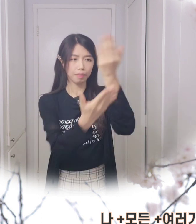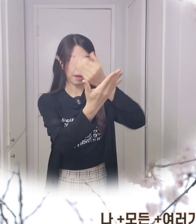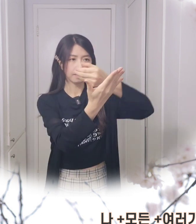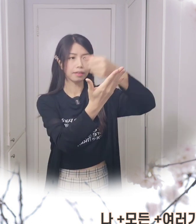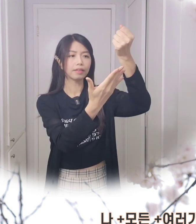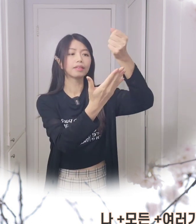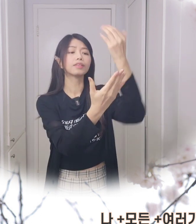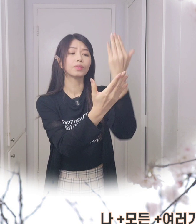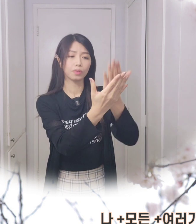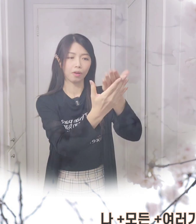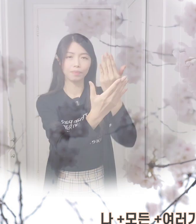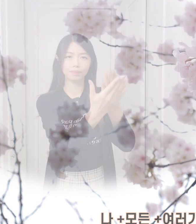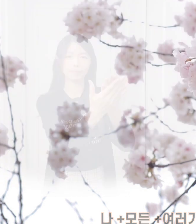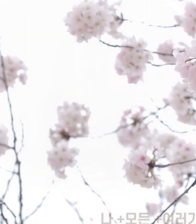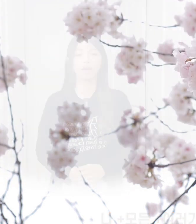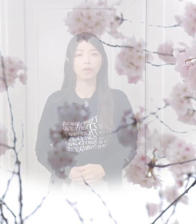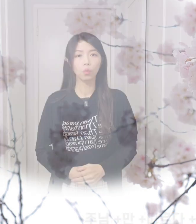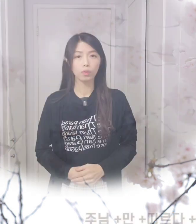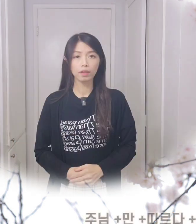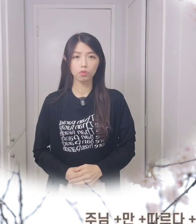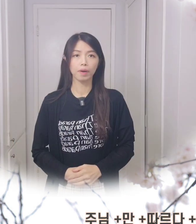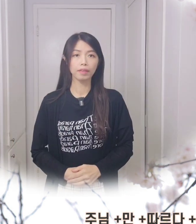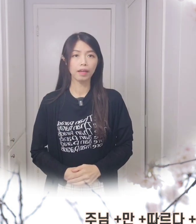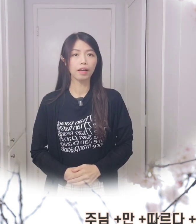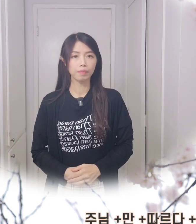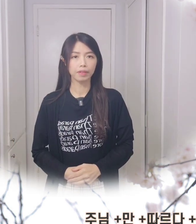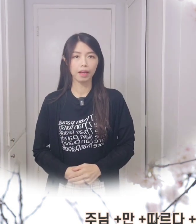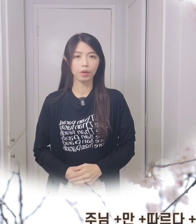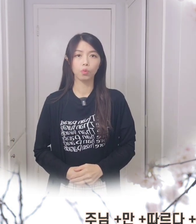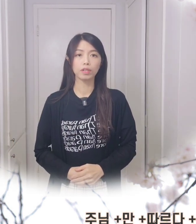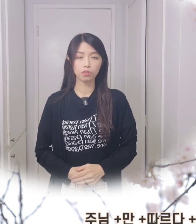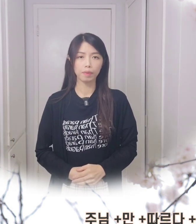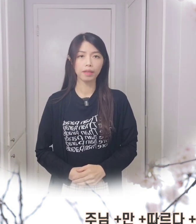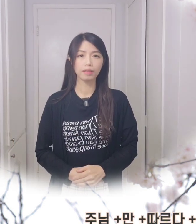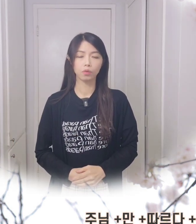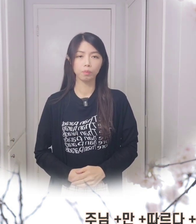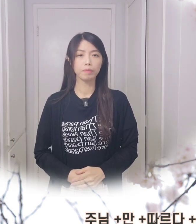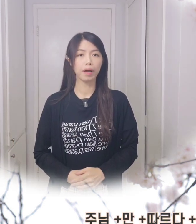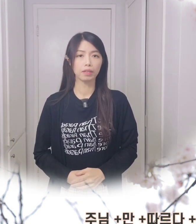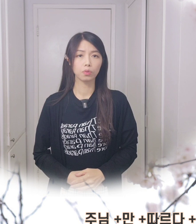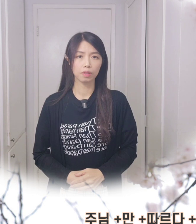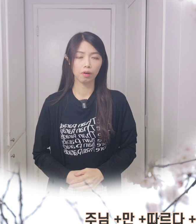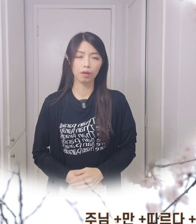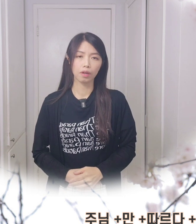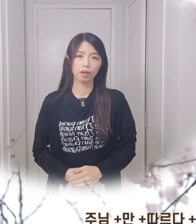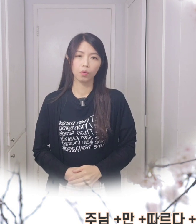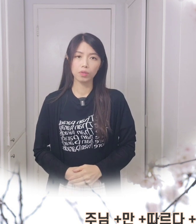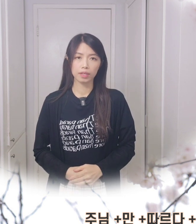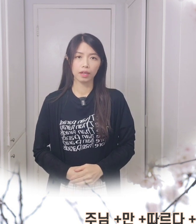받으소서 오직 주만 따라갑니다. 오직 주만 높임 받으소서